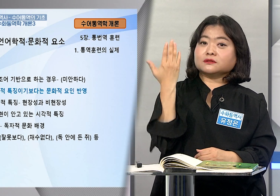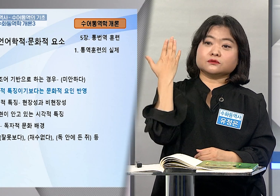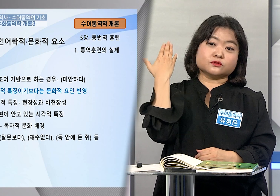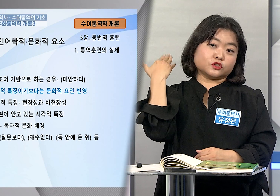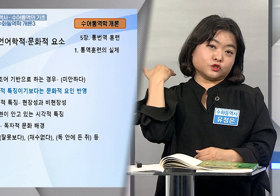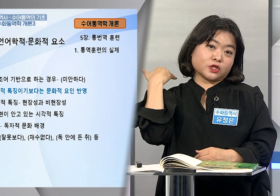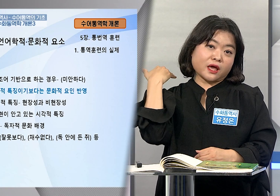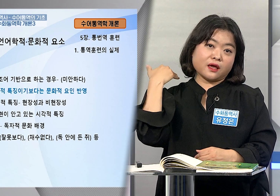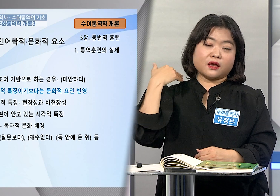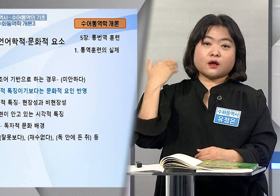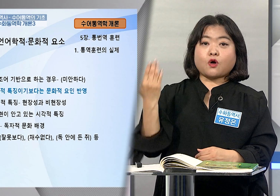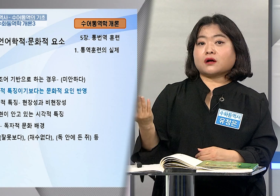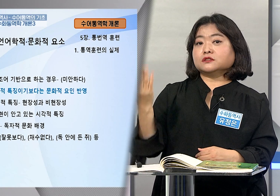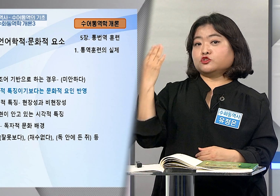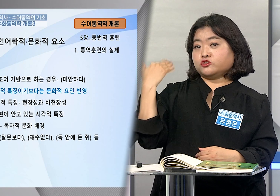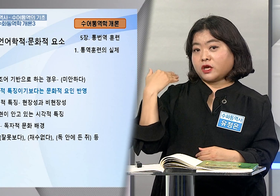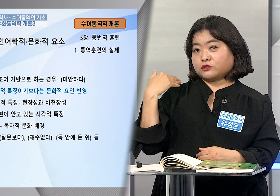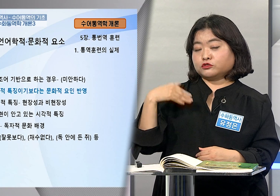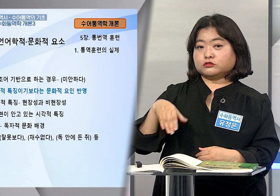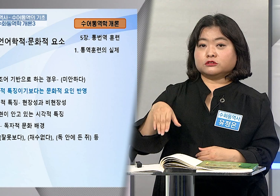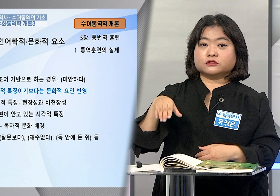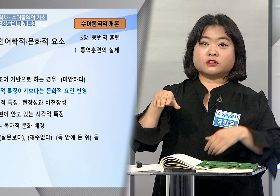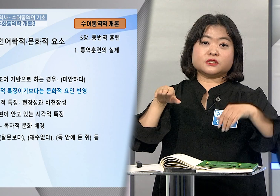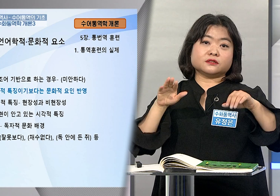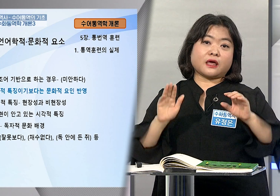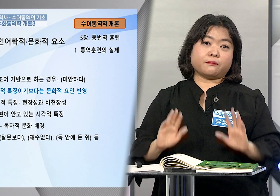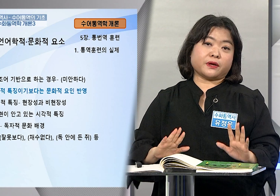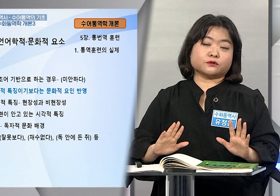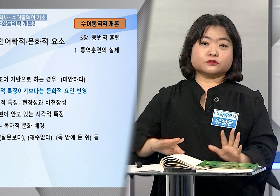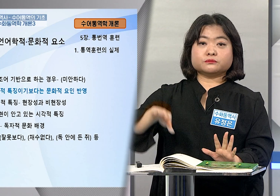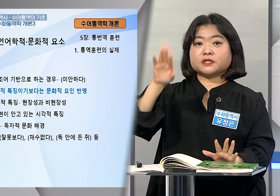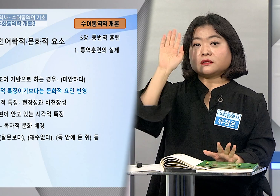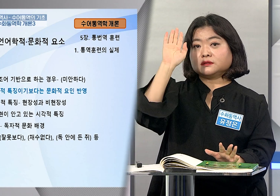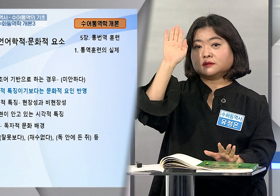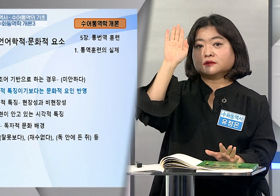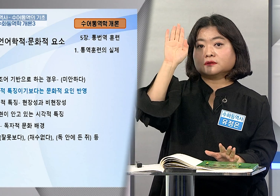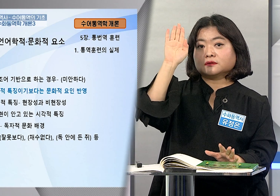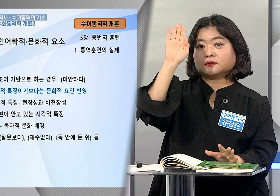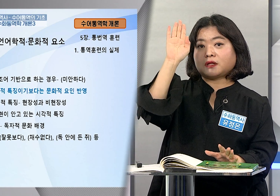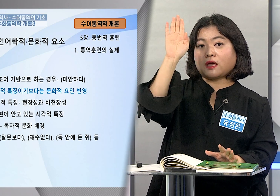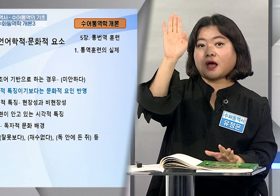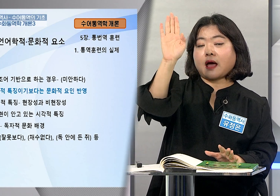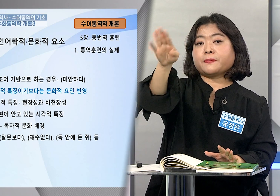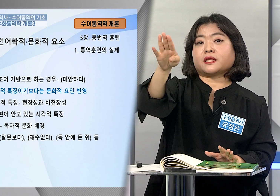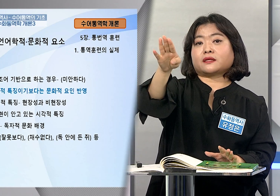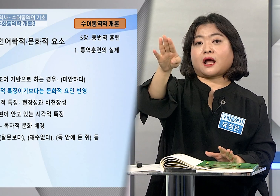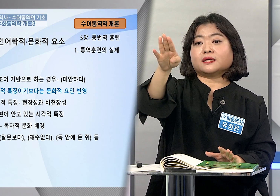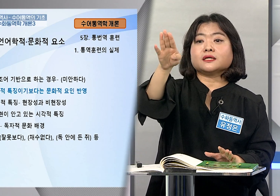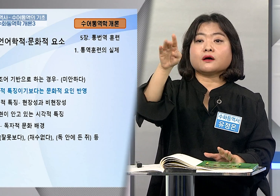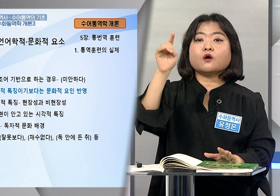과거는 뒤에 있고, 현재는 내 앞에 있고, 미래는 내 앞에 있다.